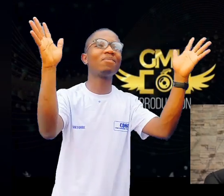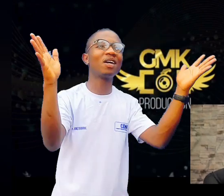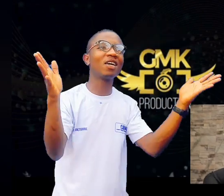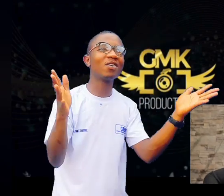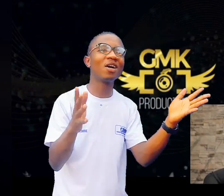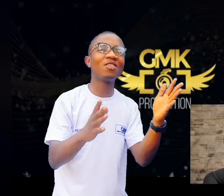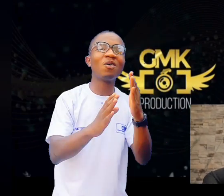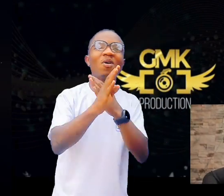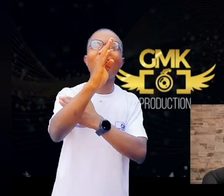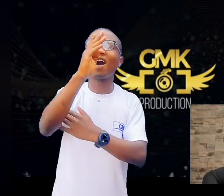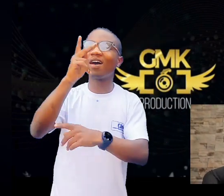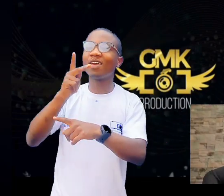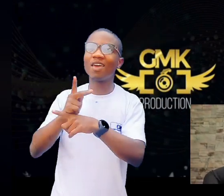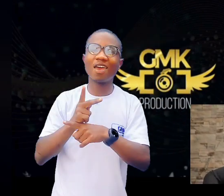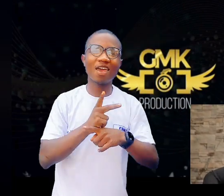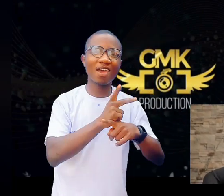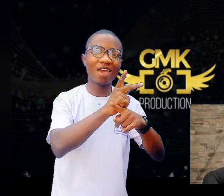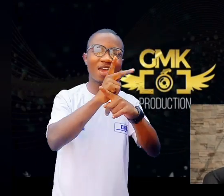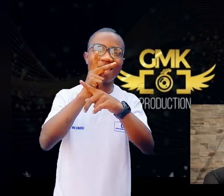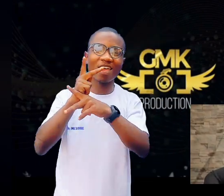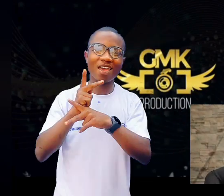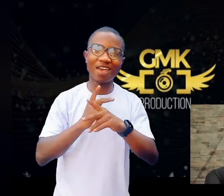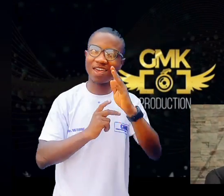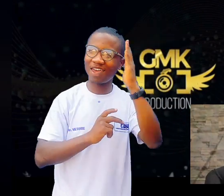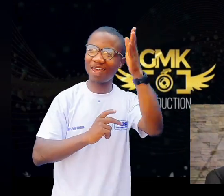Alléluia. Il prendra soin de moi.